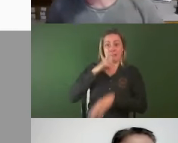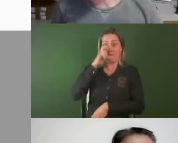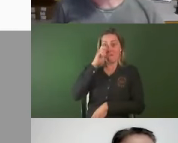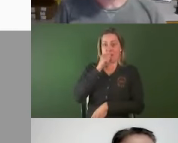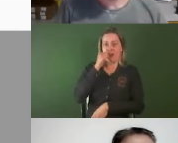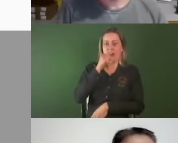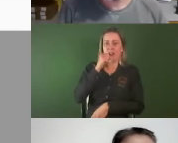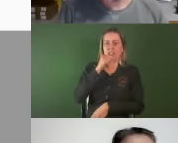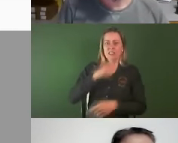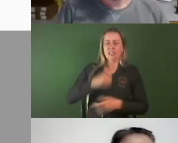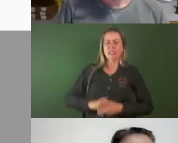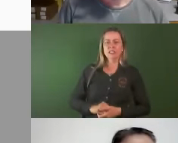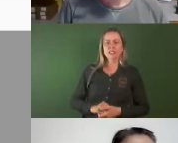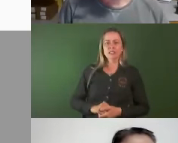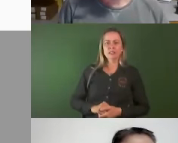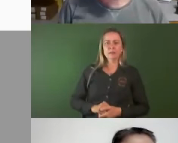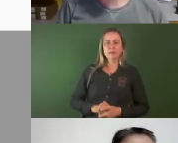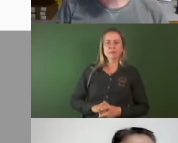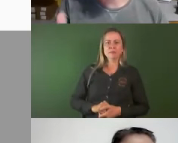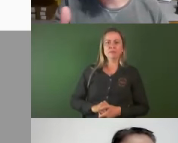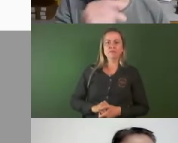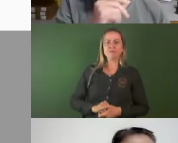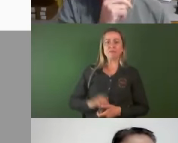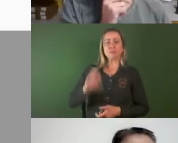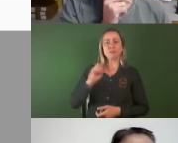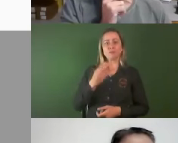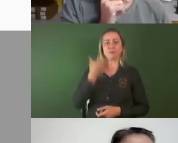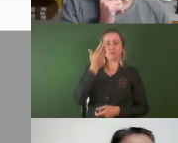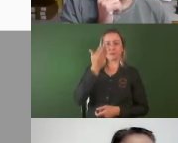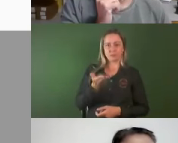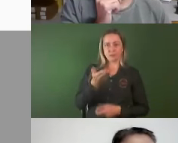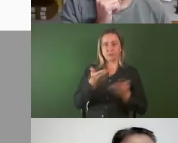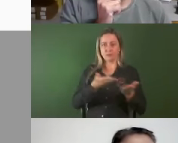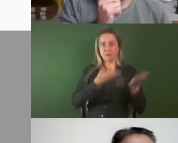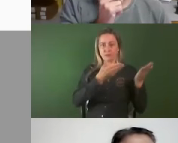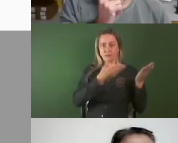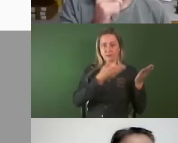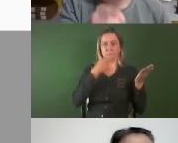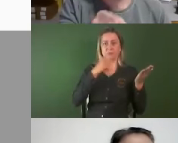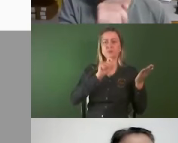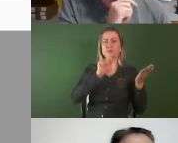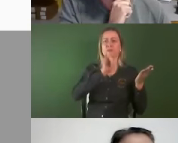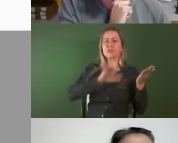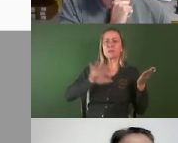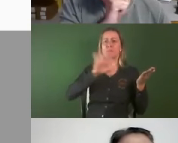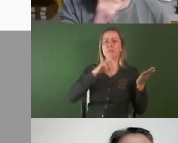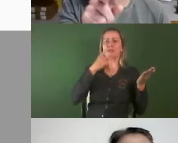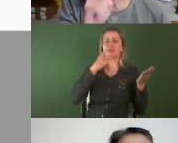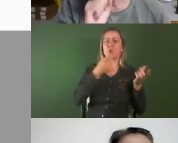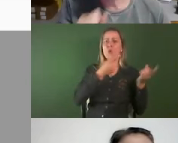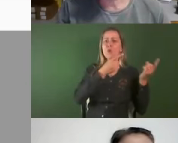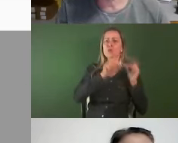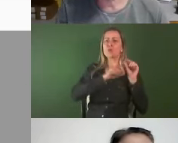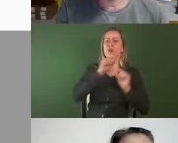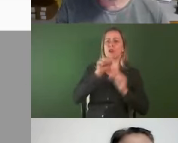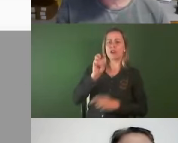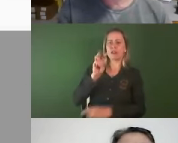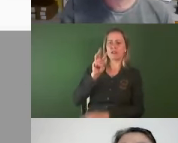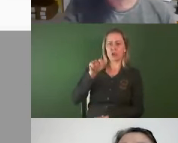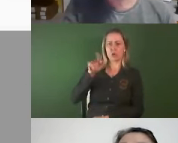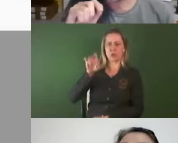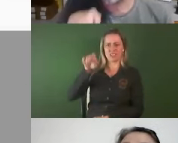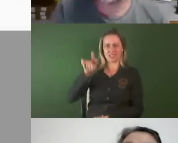de enquadramento, né? Ou aqui, por exemplo, essa é uma obra que influenciou muito o Van Gogh. Van Gogh fez um quadro sobre